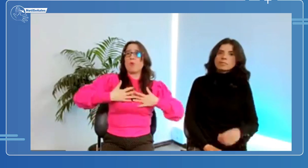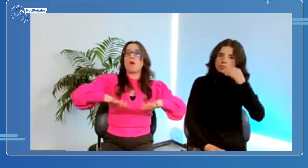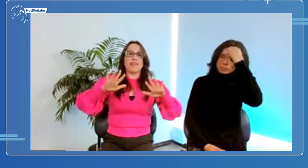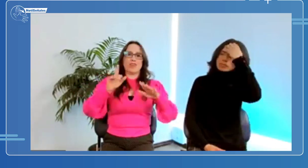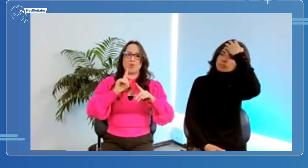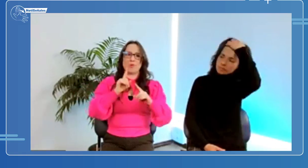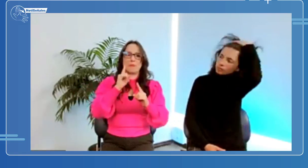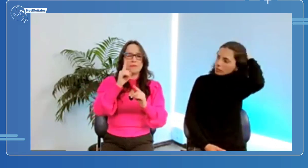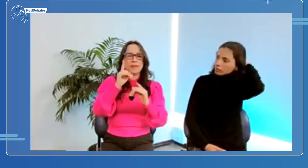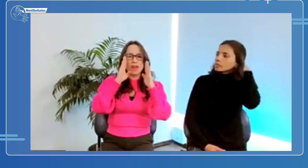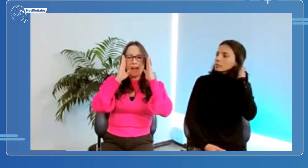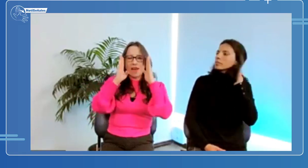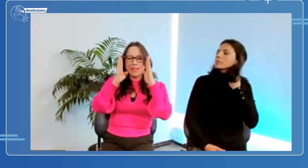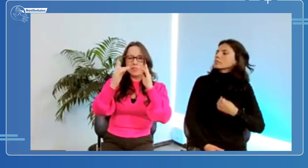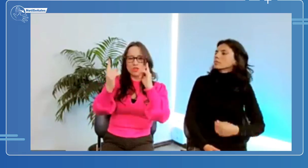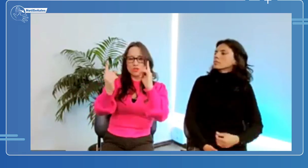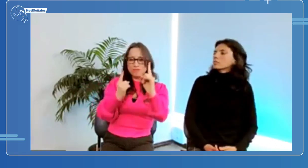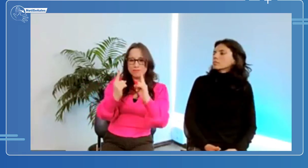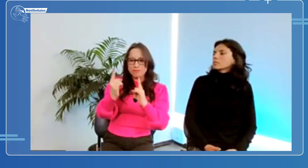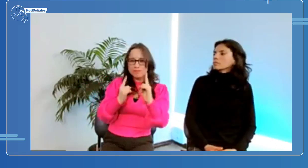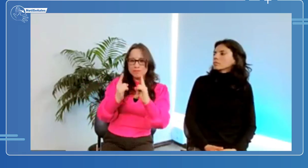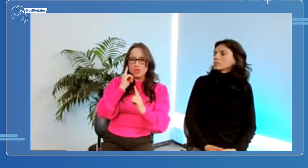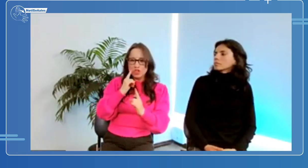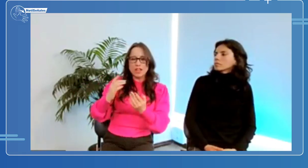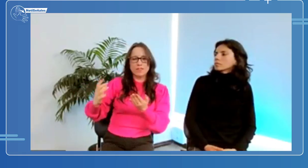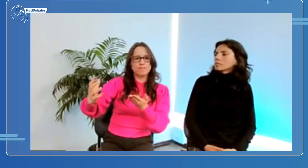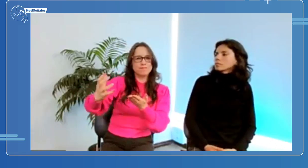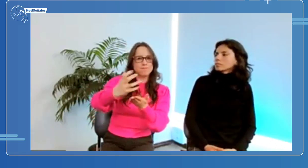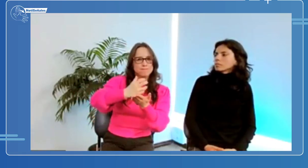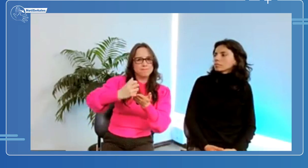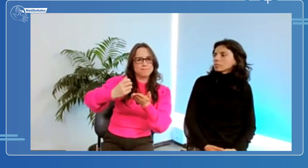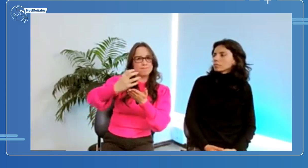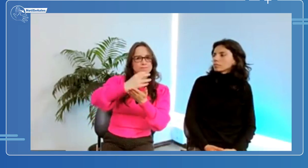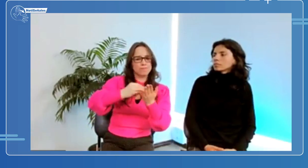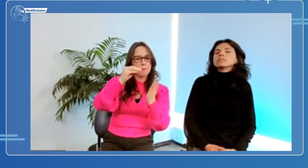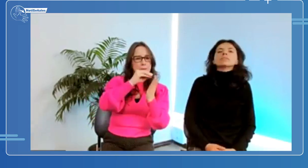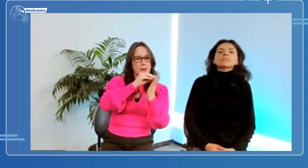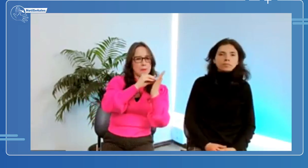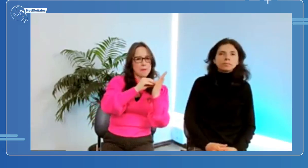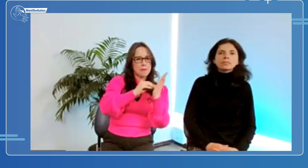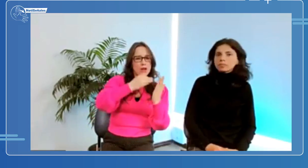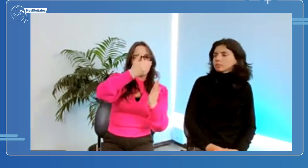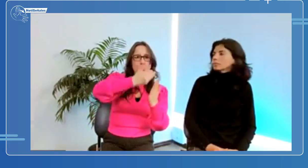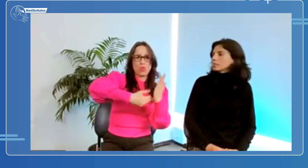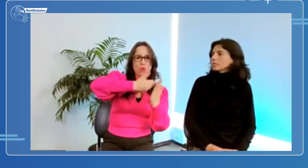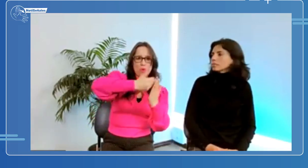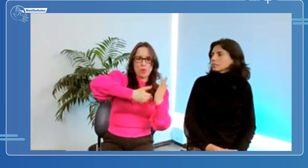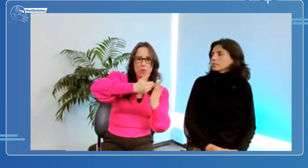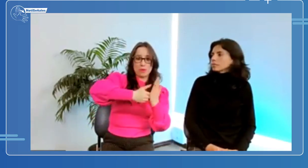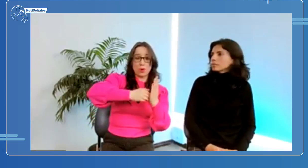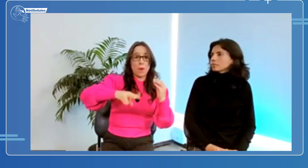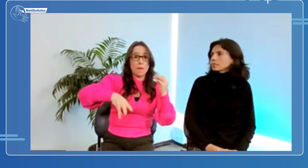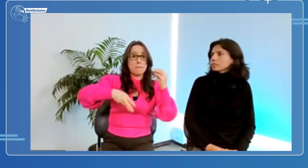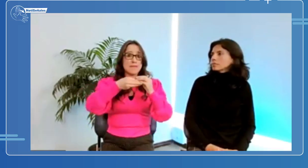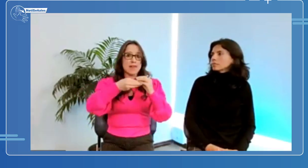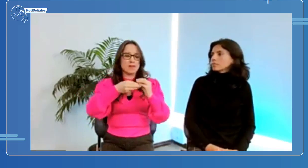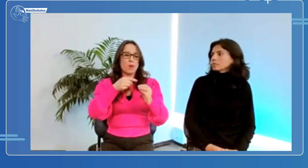plantear esta terminología? Primero hay que aterrizarlo a la atención al ciudadano, recoger como esas